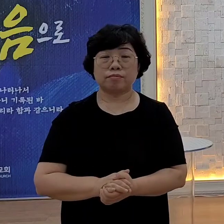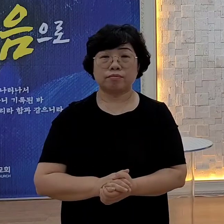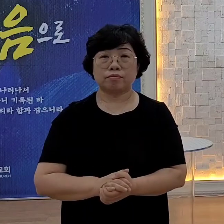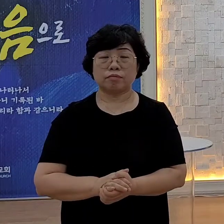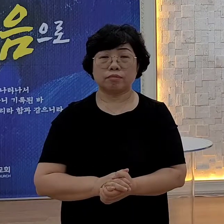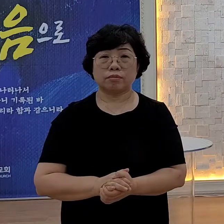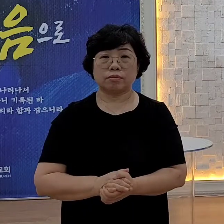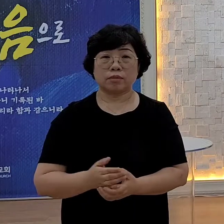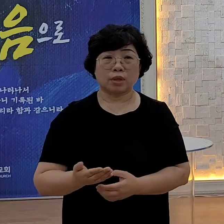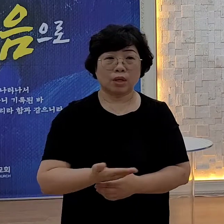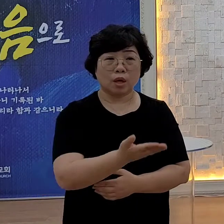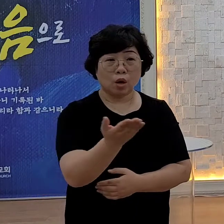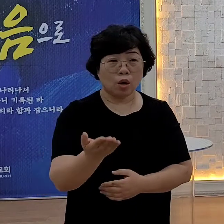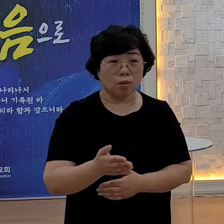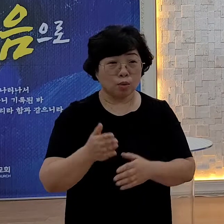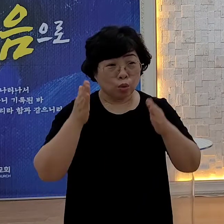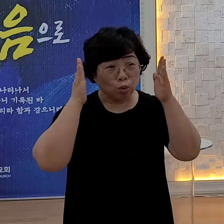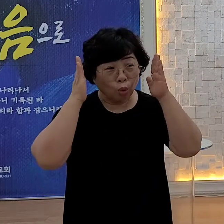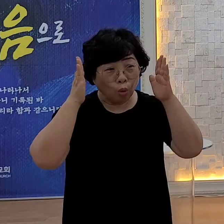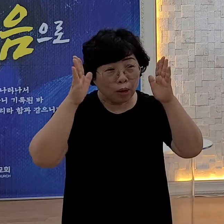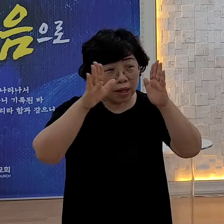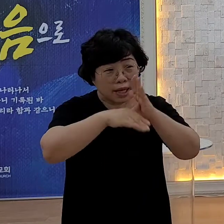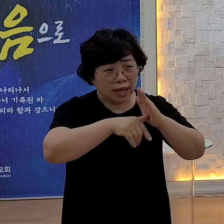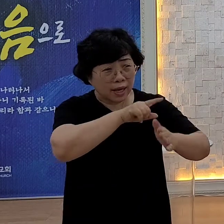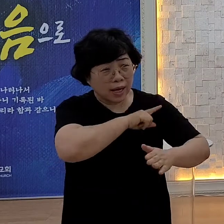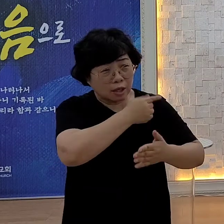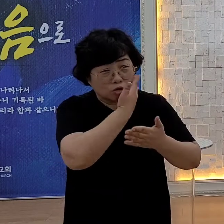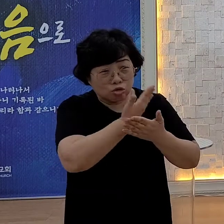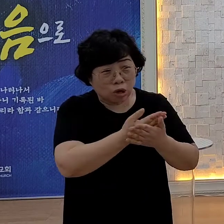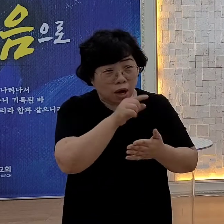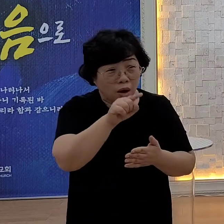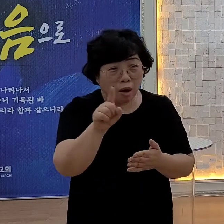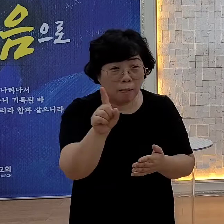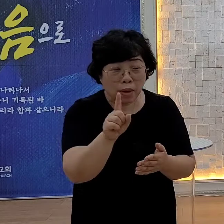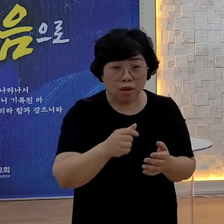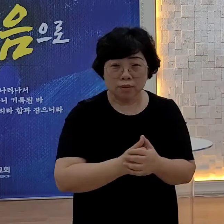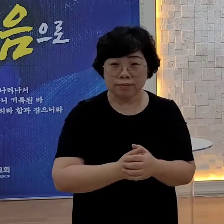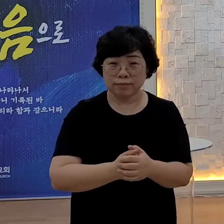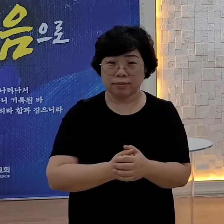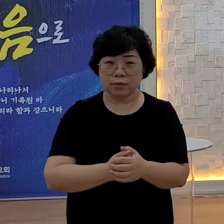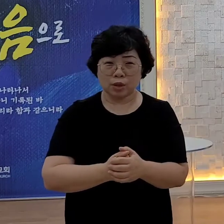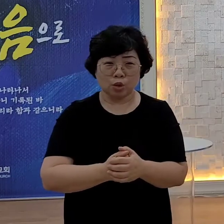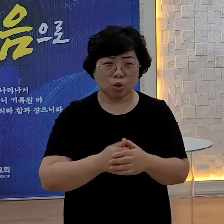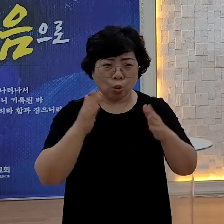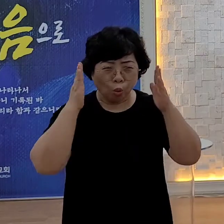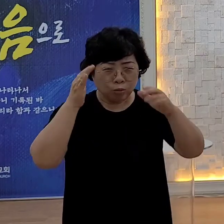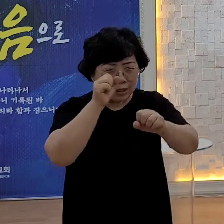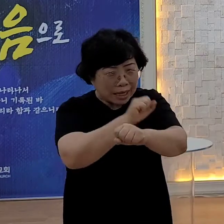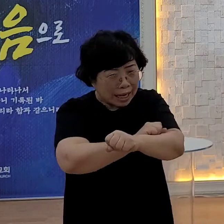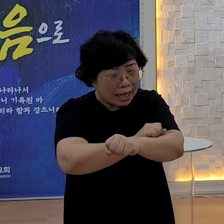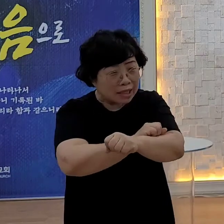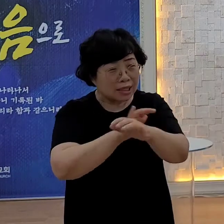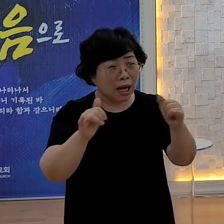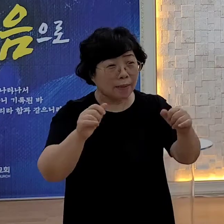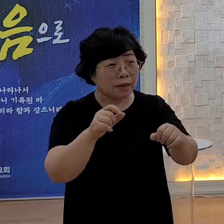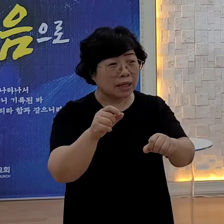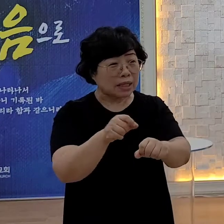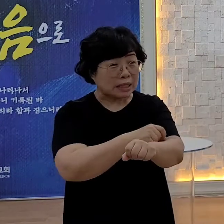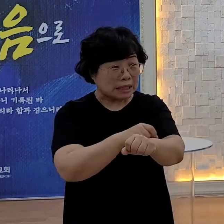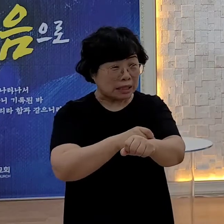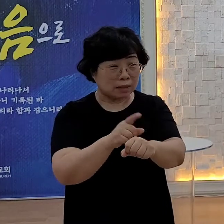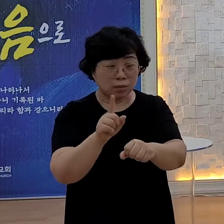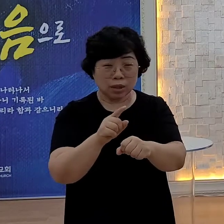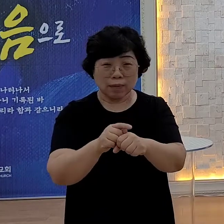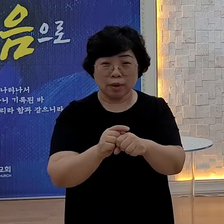여러분, 공부할 때 가장 중요한 게 뭘까요? 공부를 잘하는 사람들의 특징이 있습니다. 뭐냐 하면 그